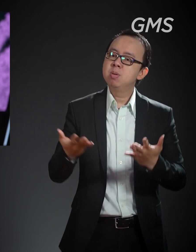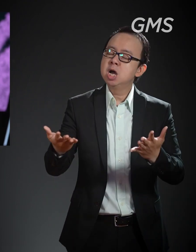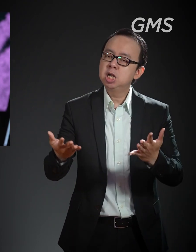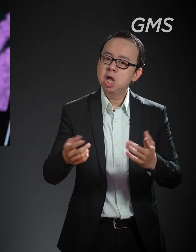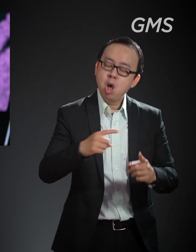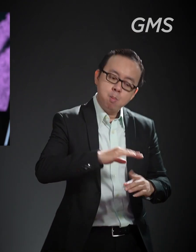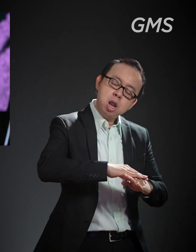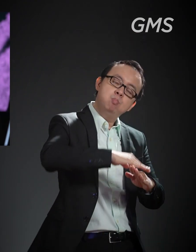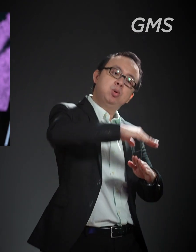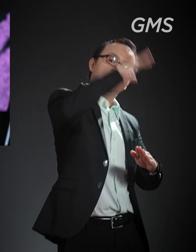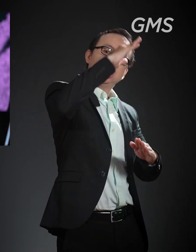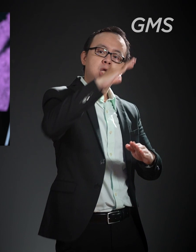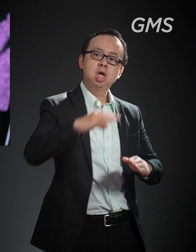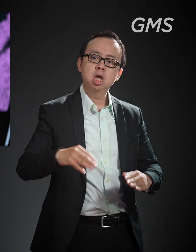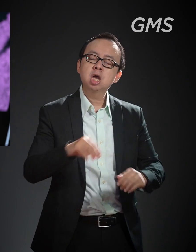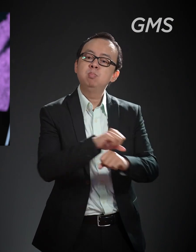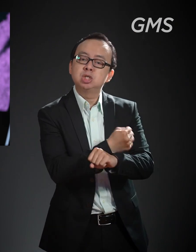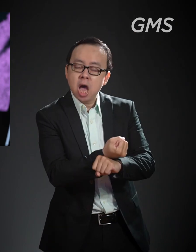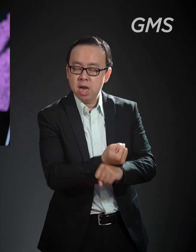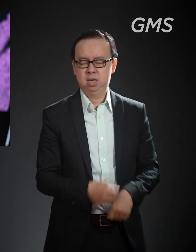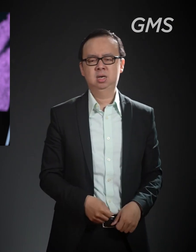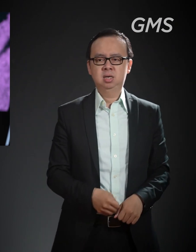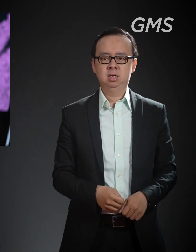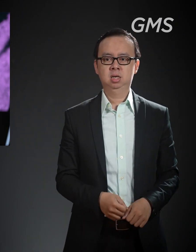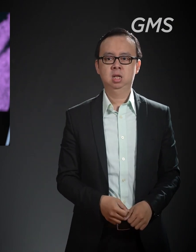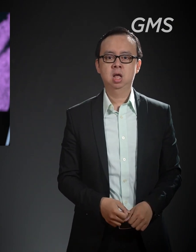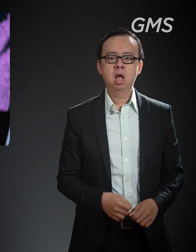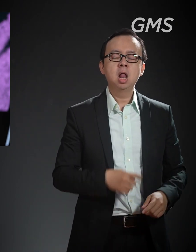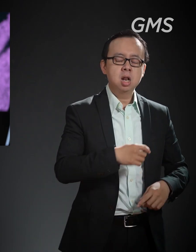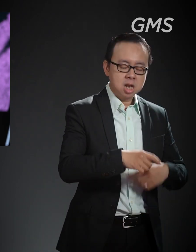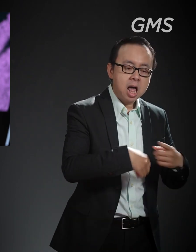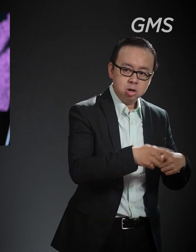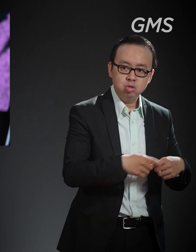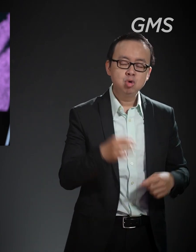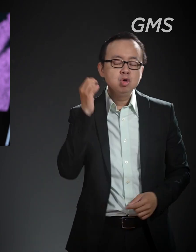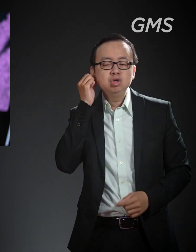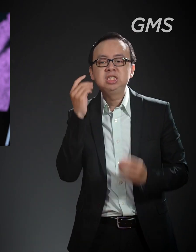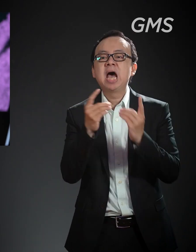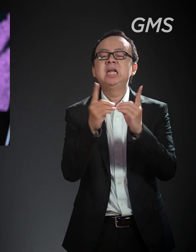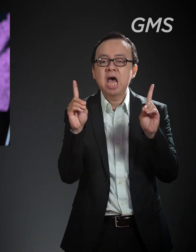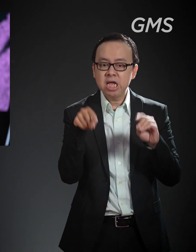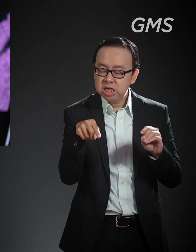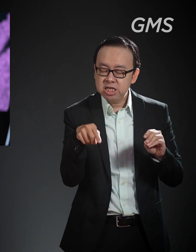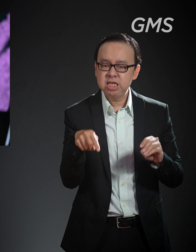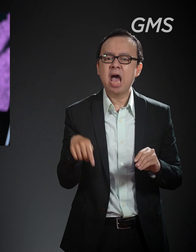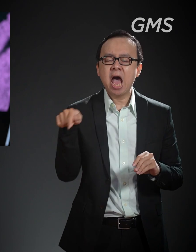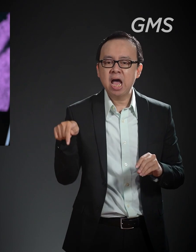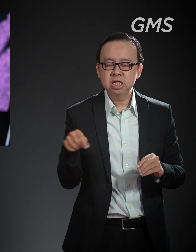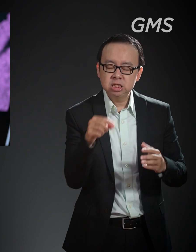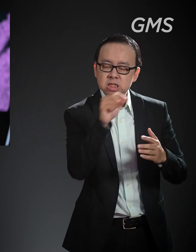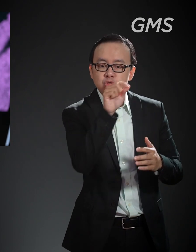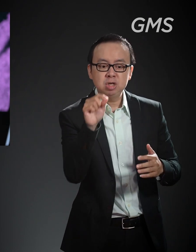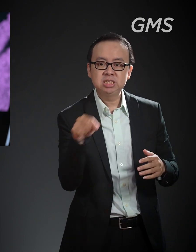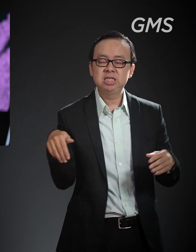Tuhan lihat itu terharu. Makanya janda miskin ini menjadi cerita di Injil. Sampai kapanpun bumi langit bisa berlalu,